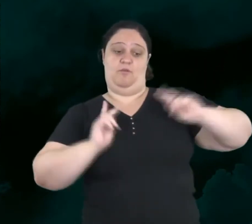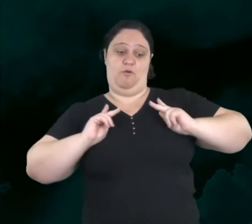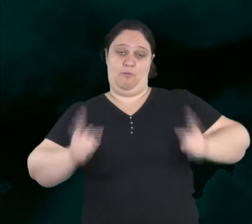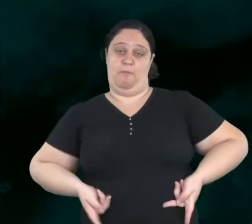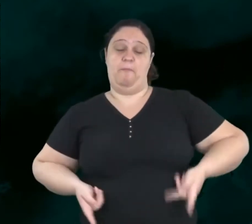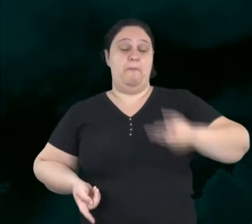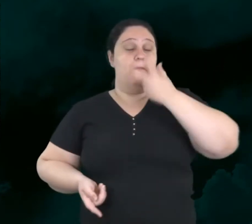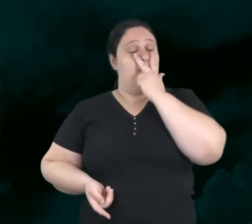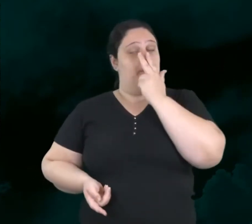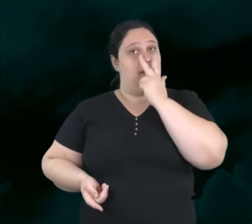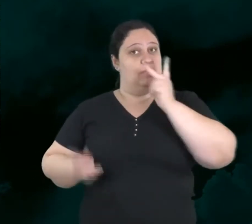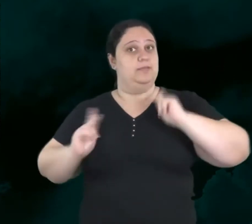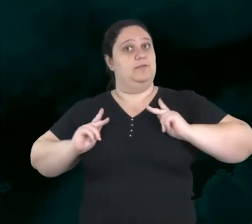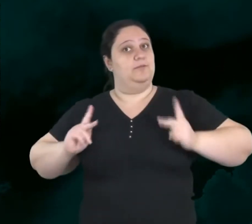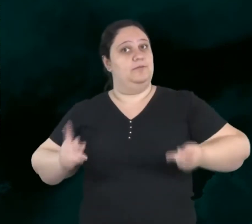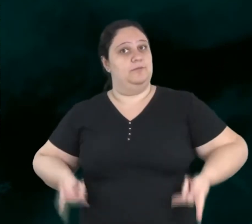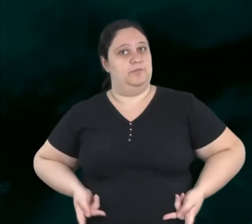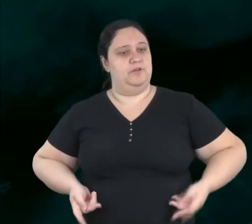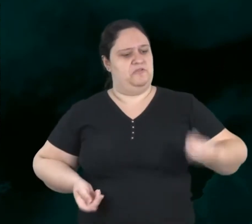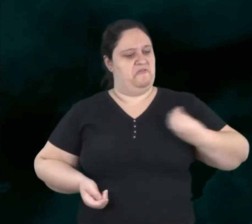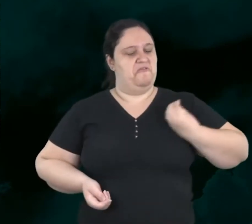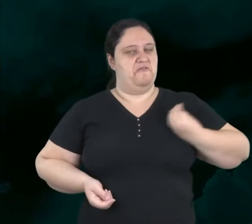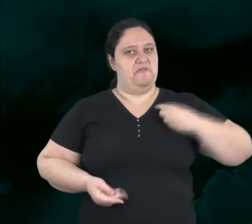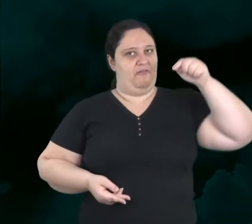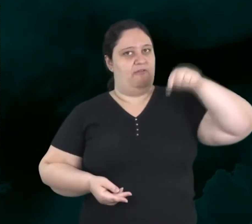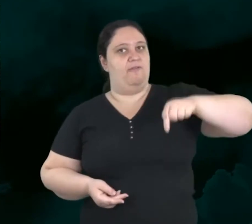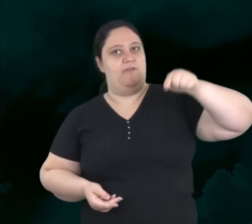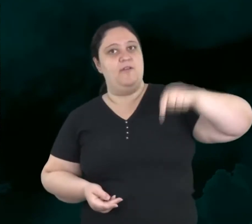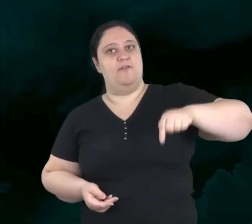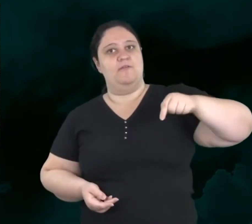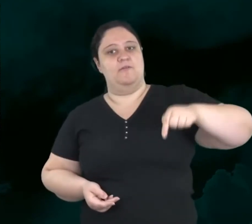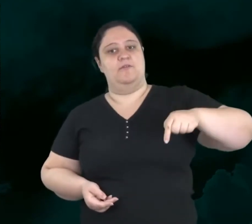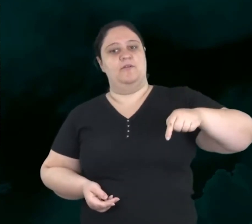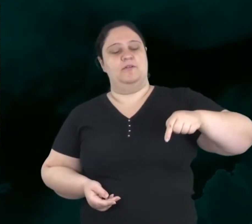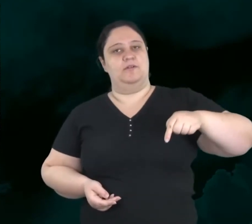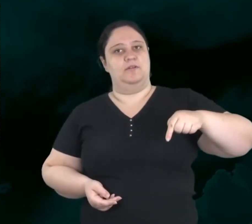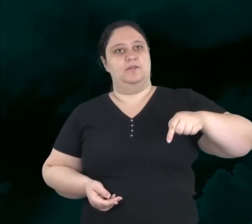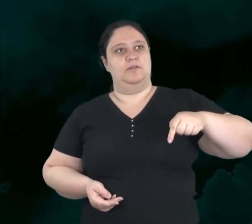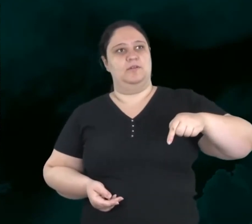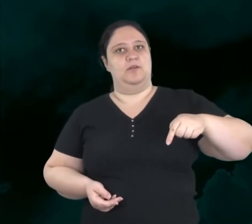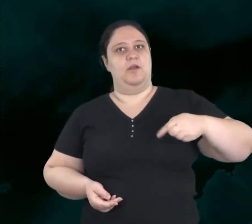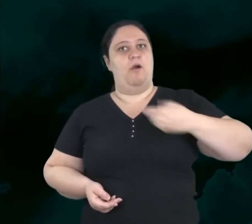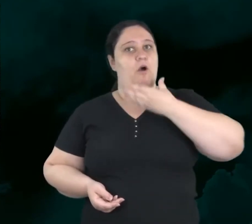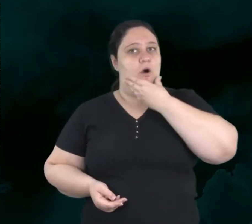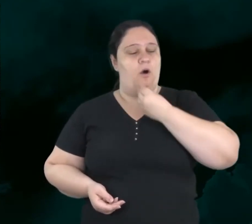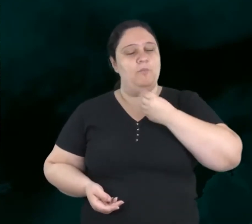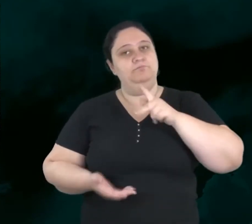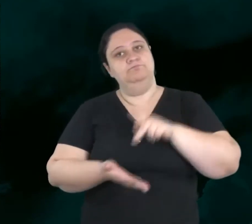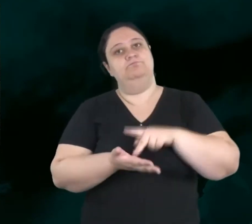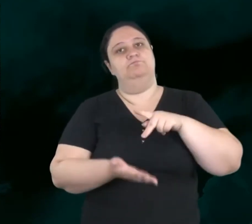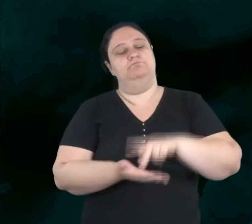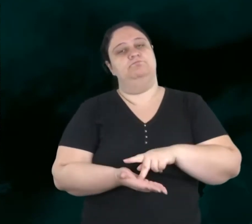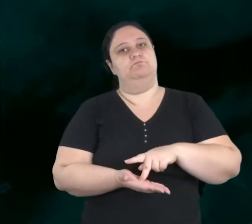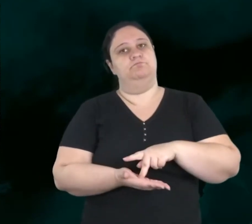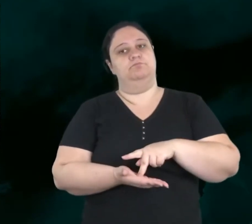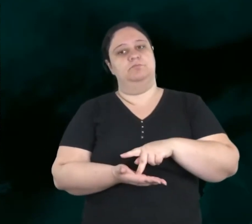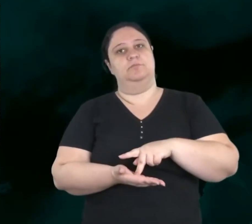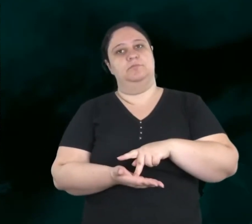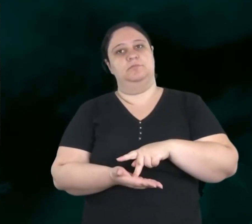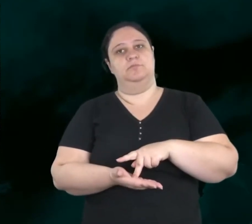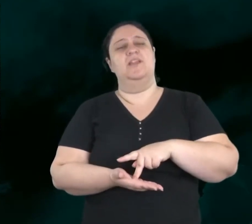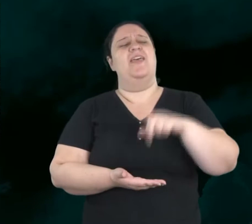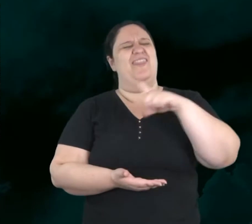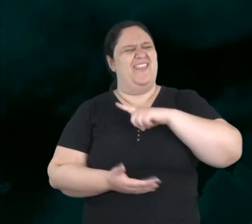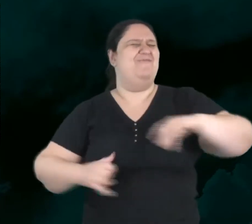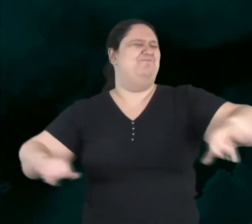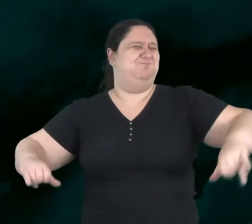ele viveu aqui na terra como um homem, verdadeiro homem, passou por todas as